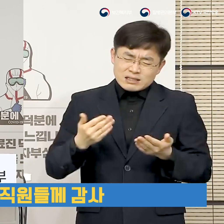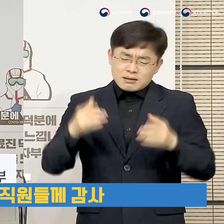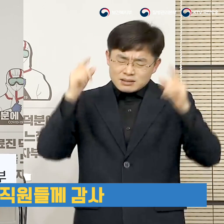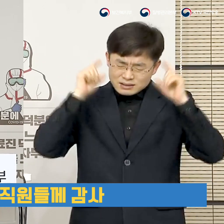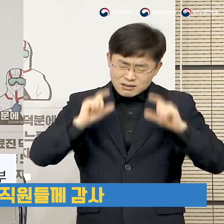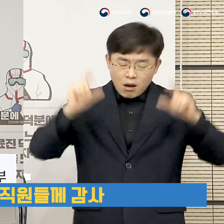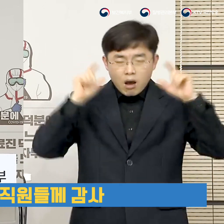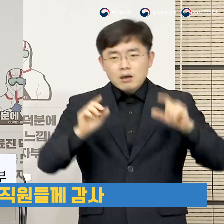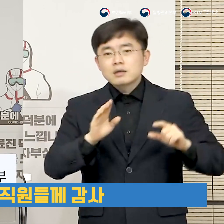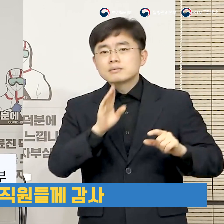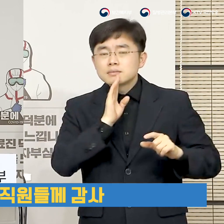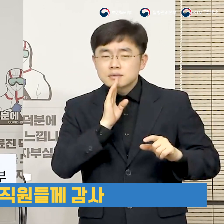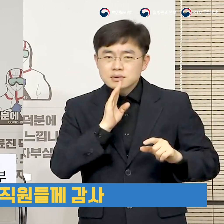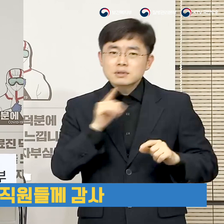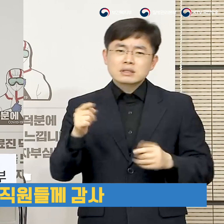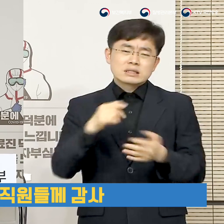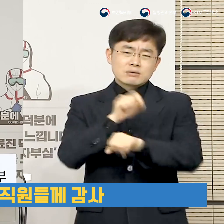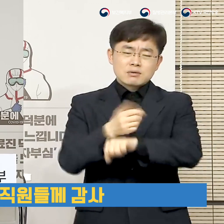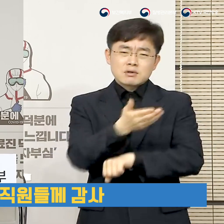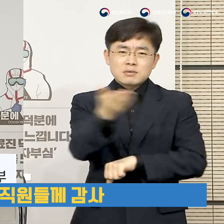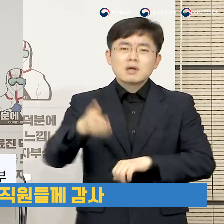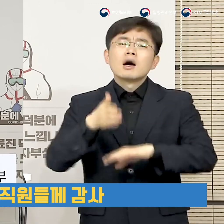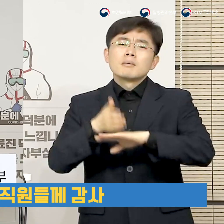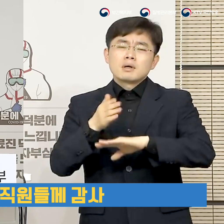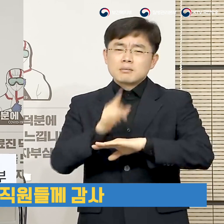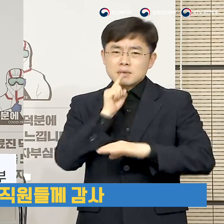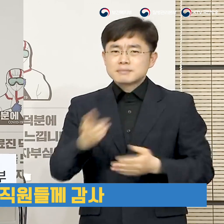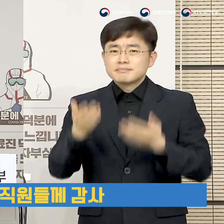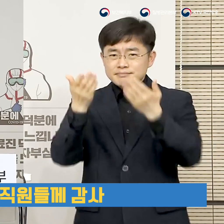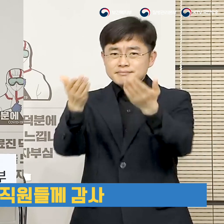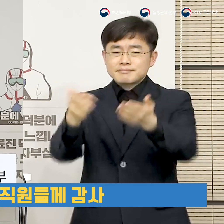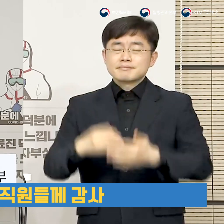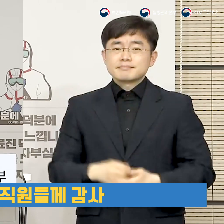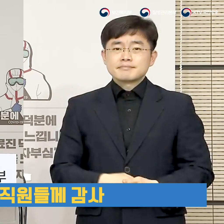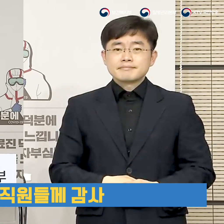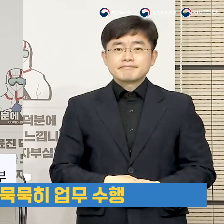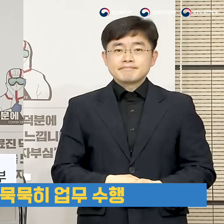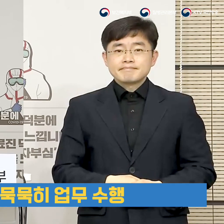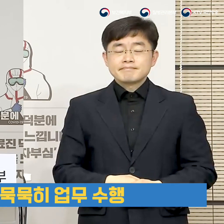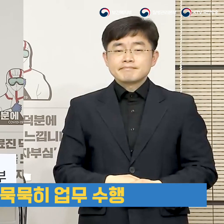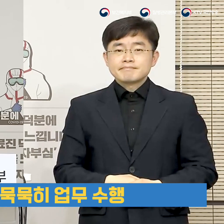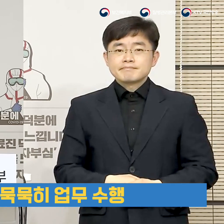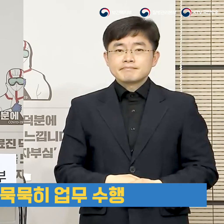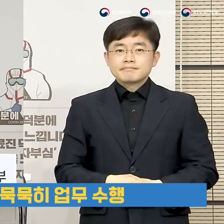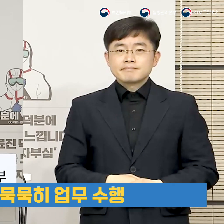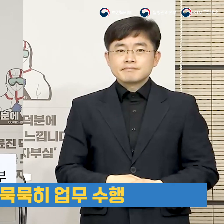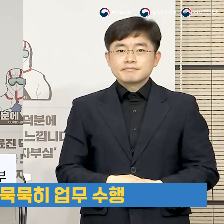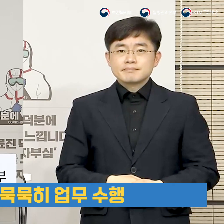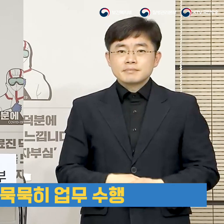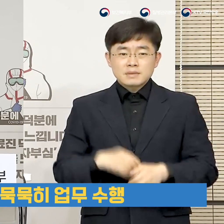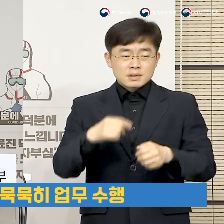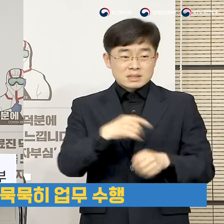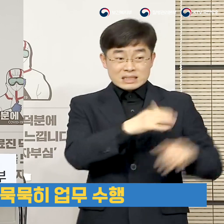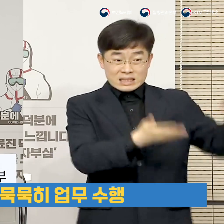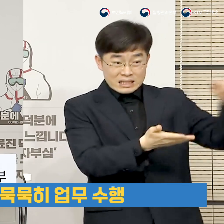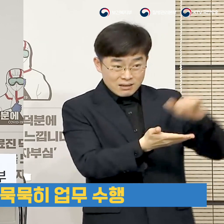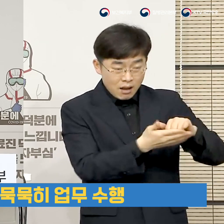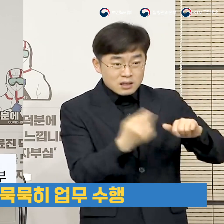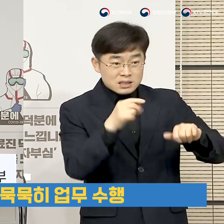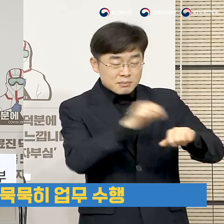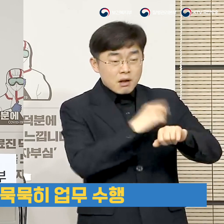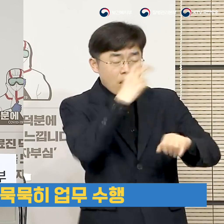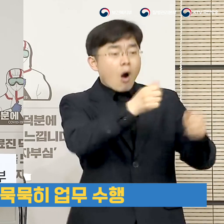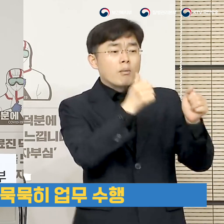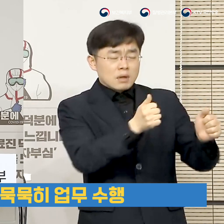말씀을 이 자리를 빌어서 전하고 싶습니다. 특별검역 절차를 위해서